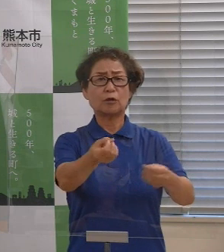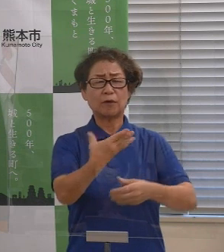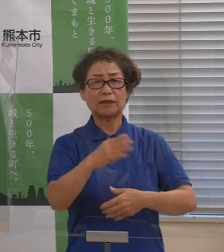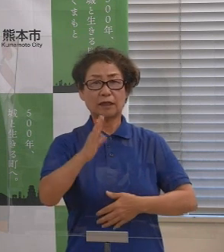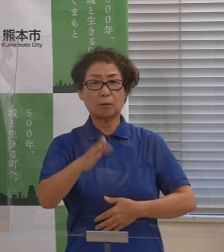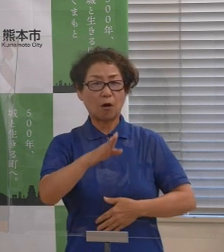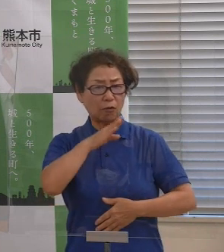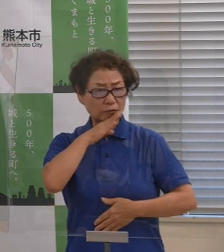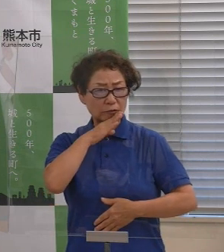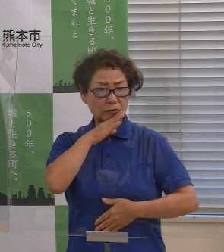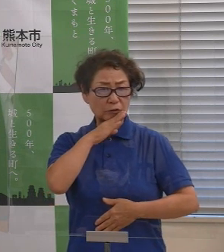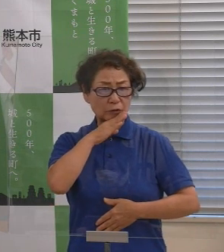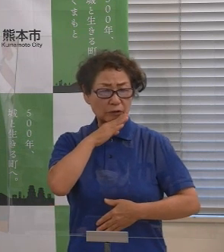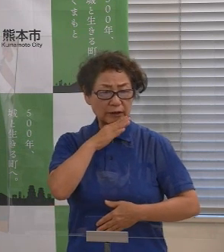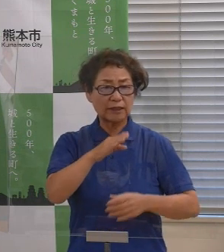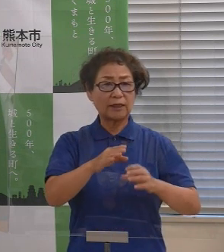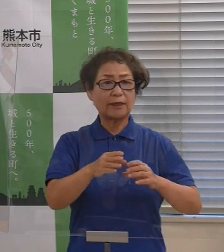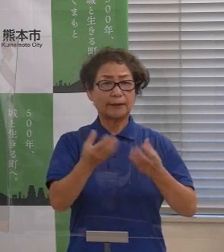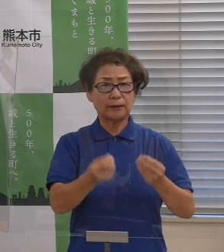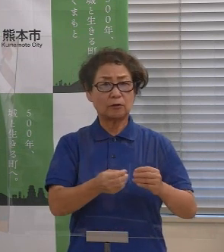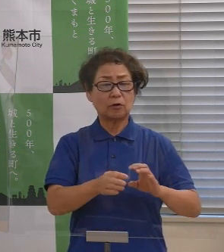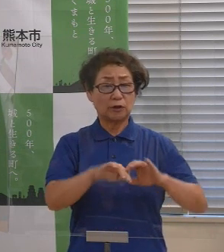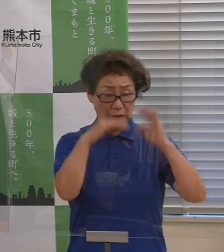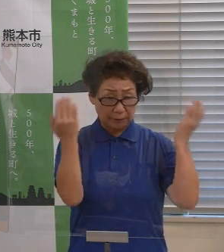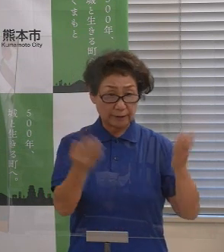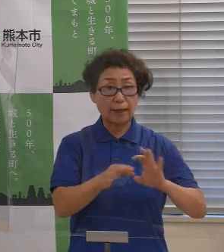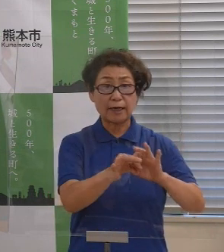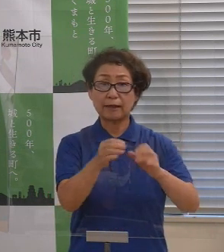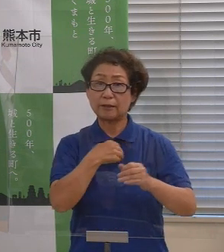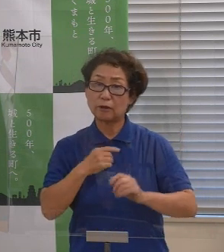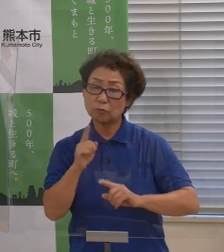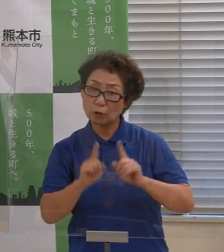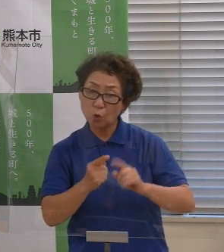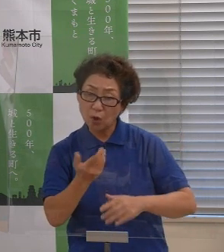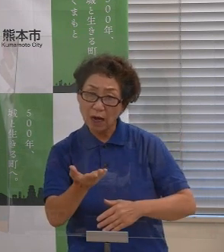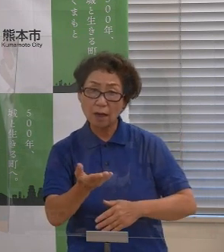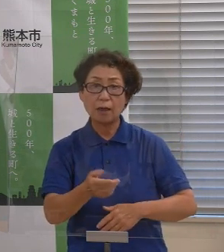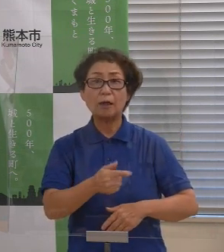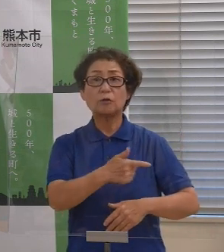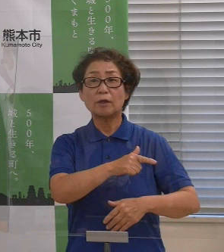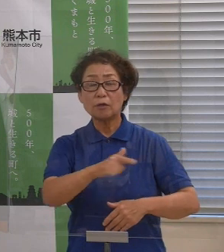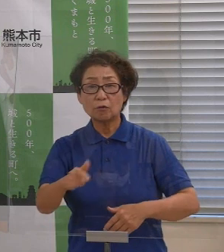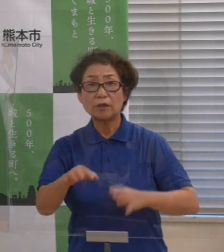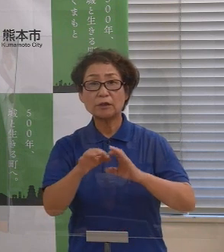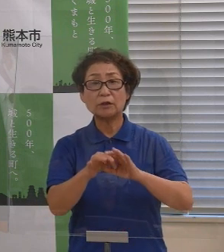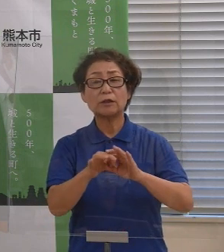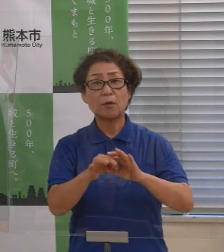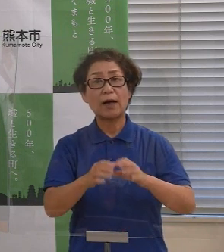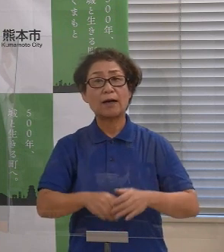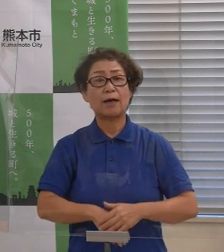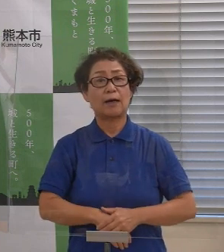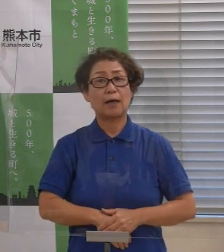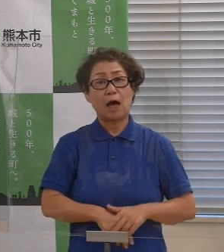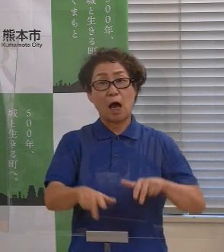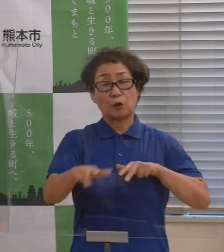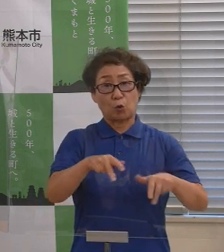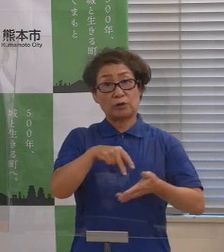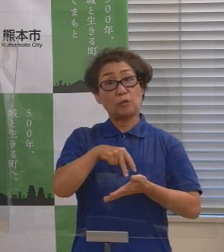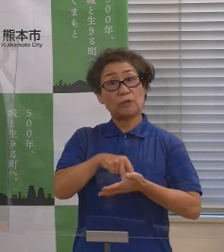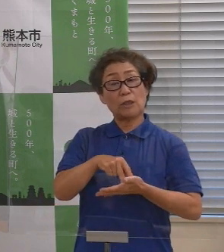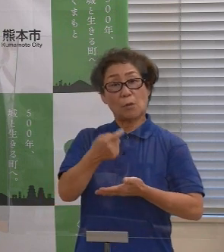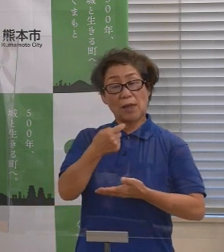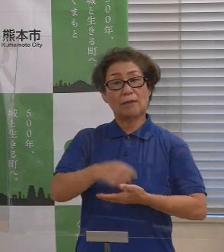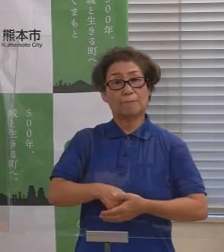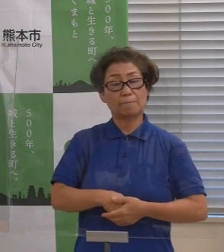をが確実に連絡が取れるものであるとかですね、やはりそういったことについては、やはり行政として